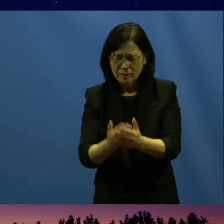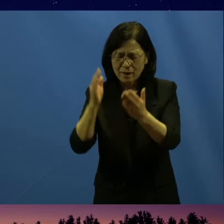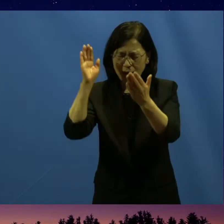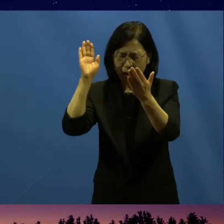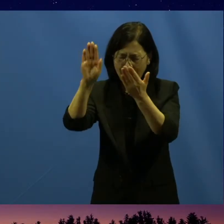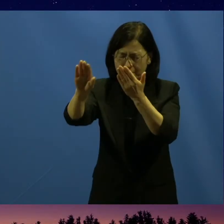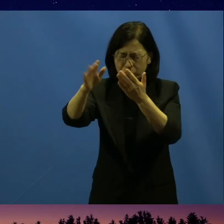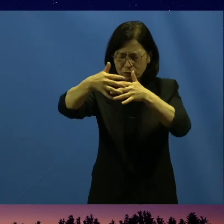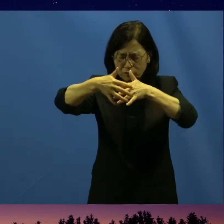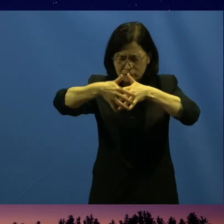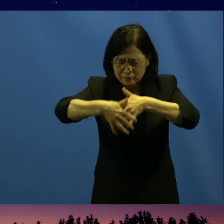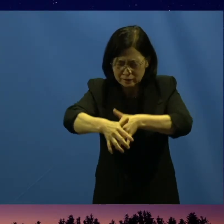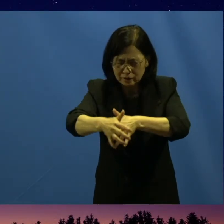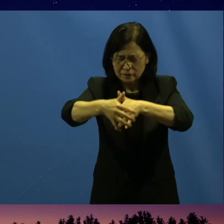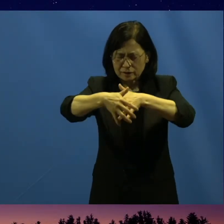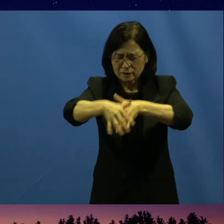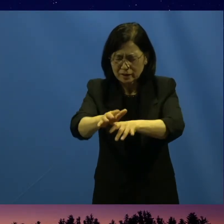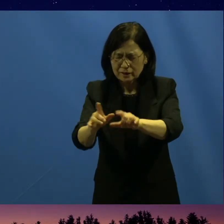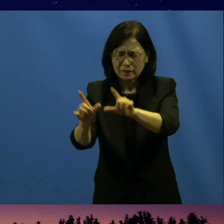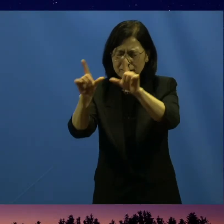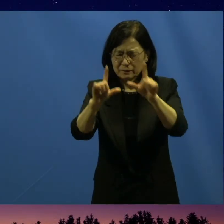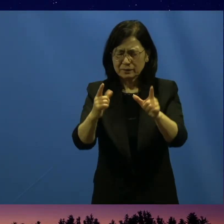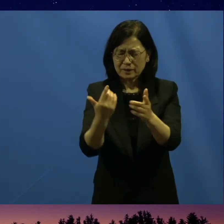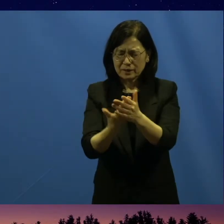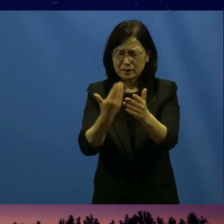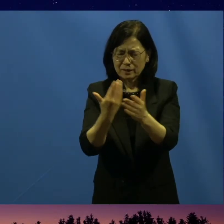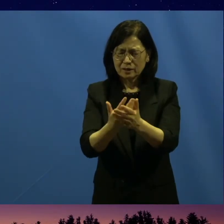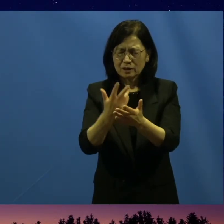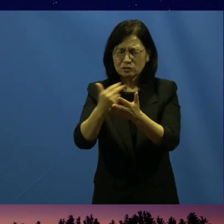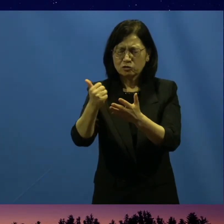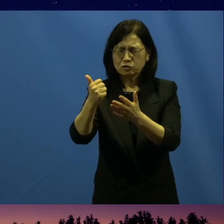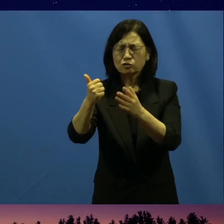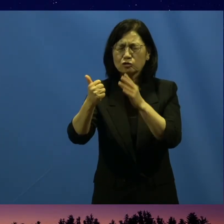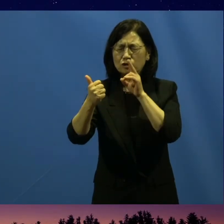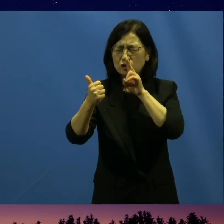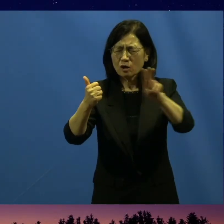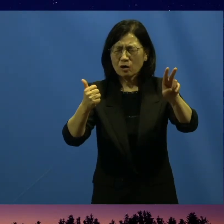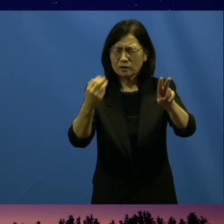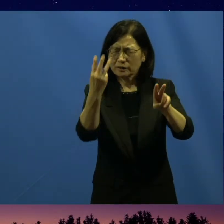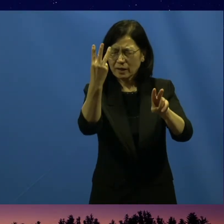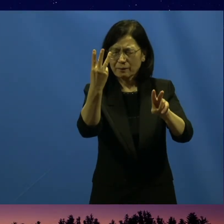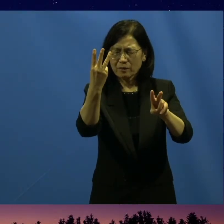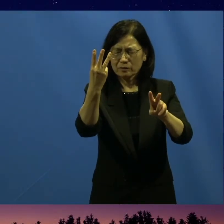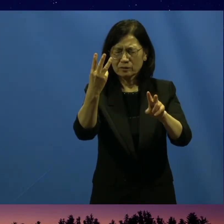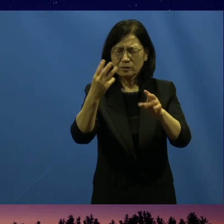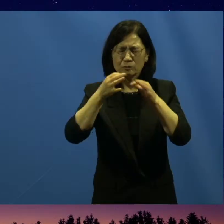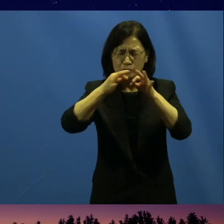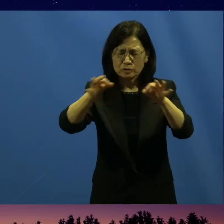전진하는 삶을 살게 하여 주시옵소서. 주여 새로운 지혜로 기도합니다.